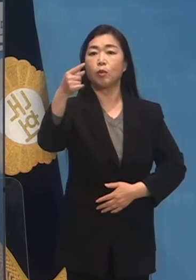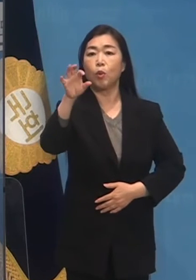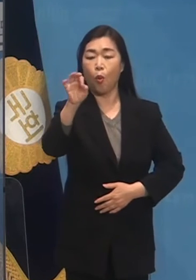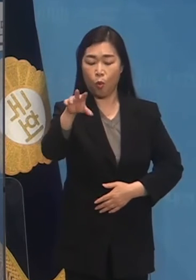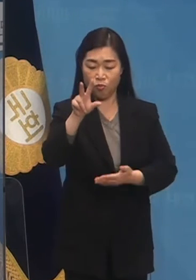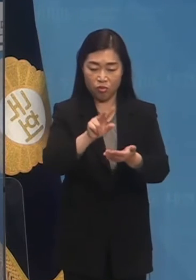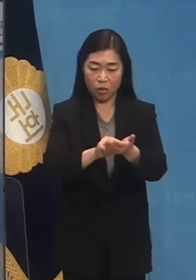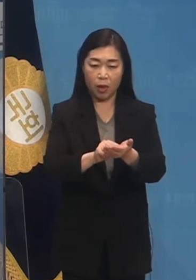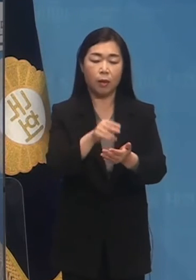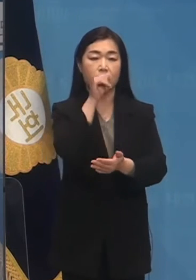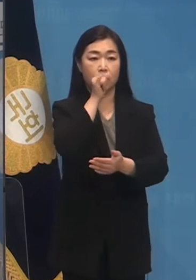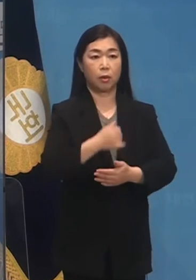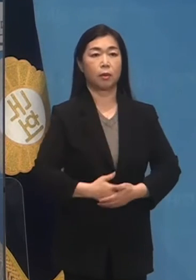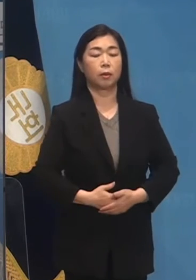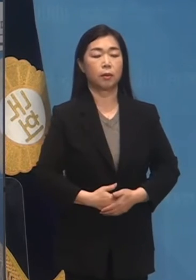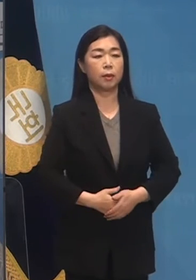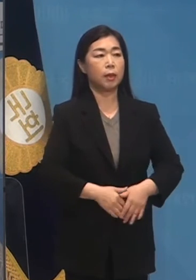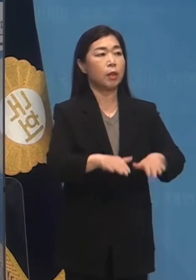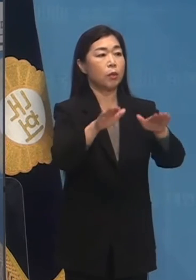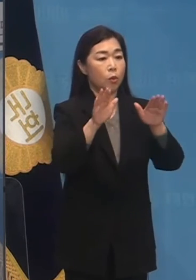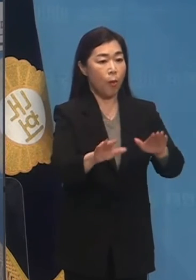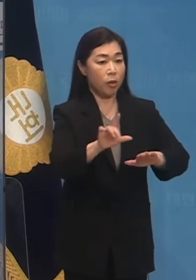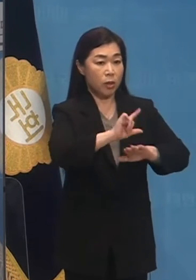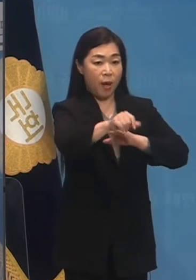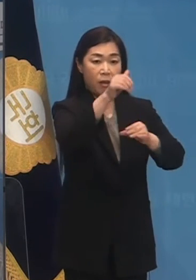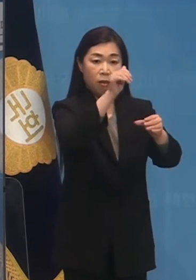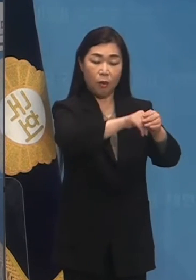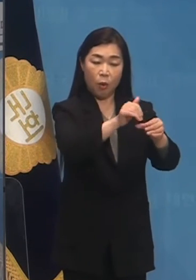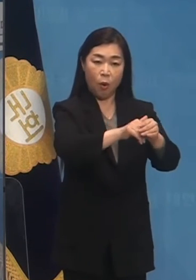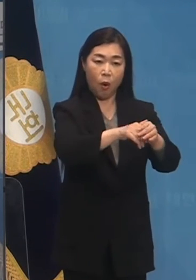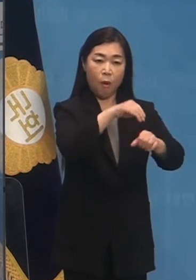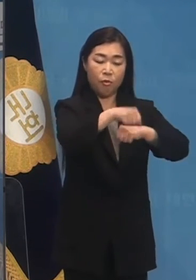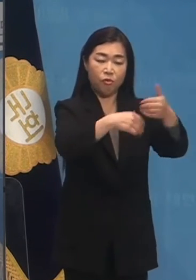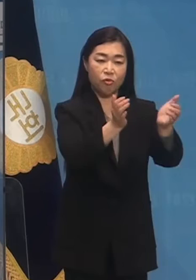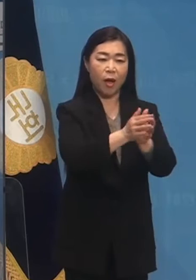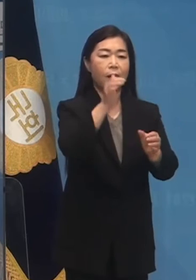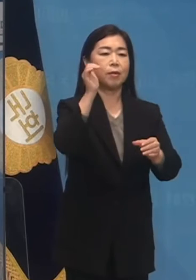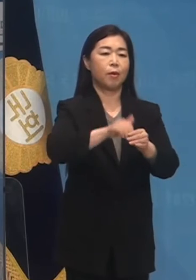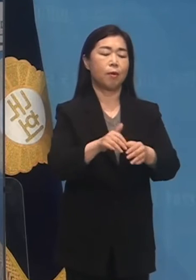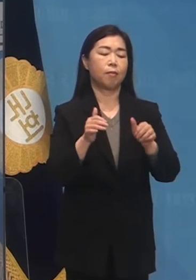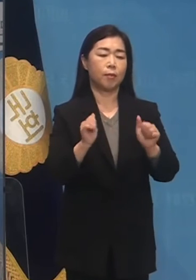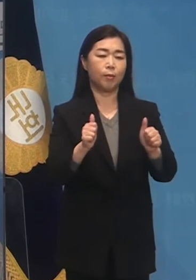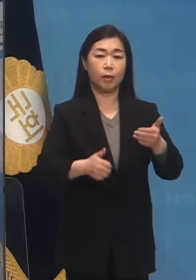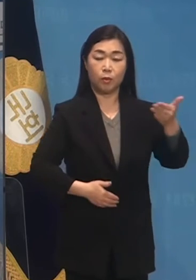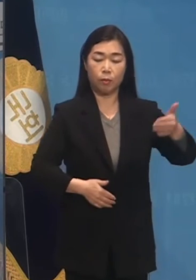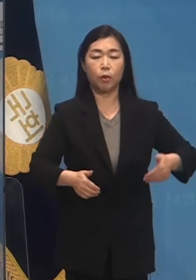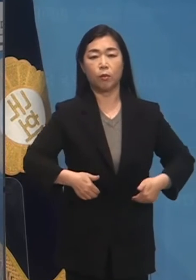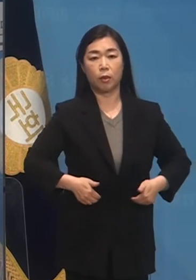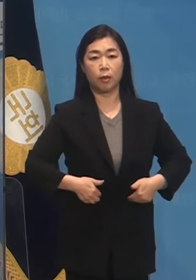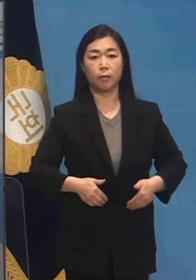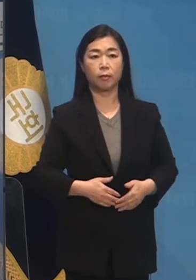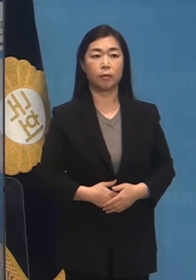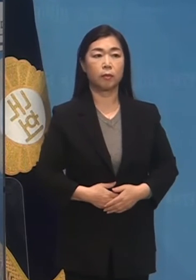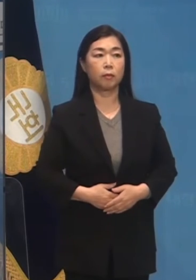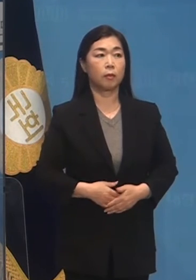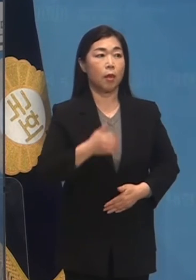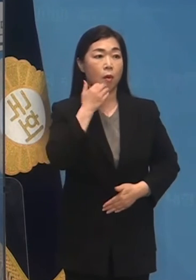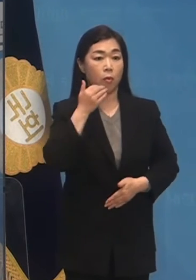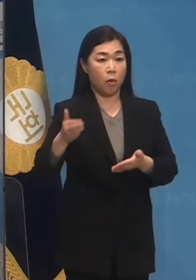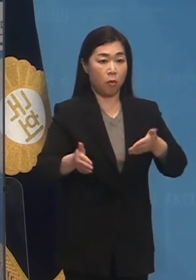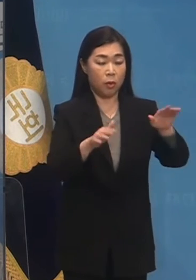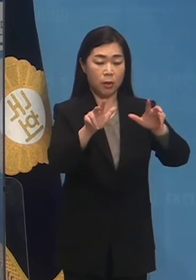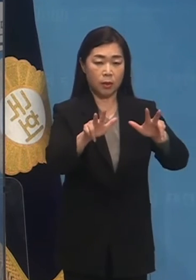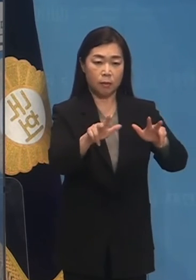이번 지방선거는 다시 한번 민주당 정권을 심판하는 선거가 되어야 합니다. 경기도는